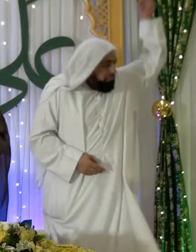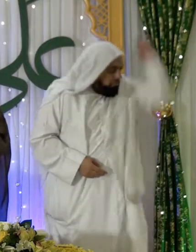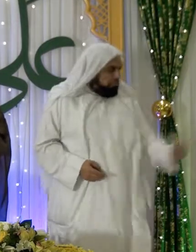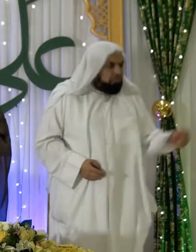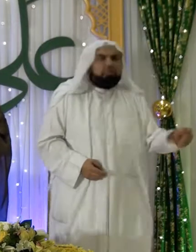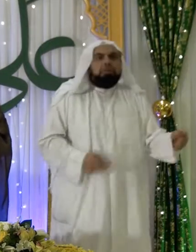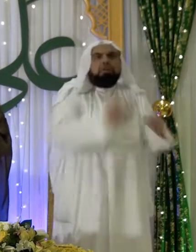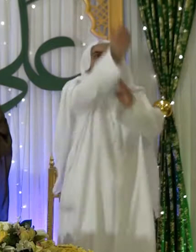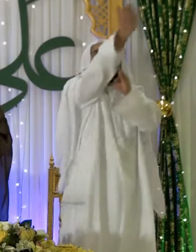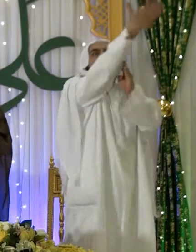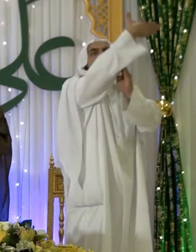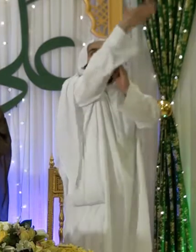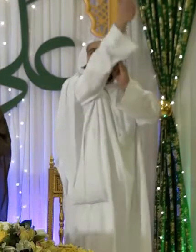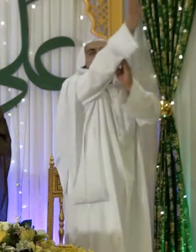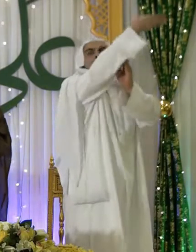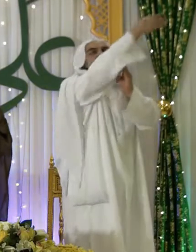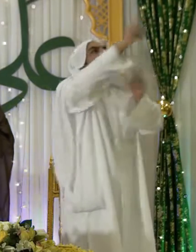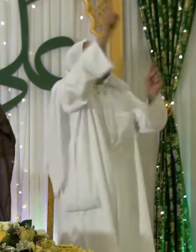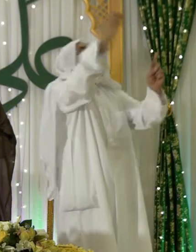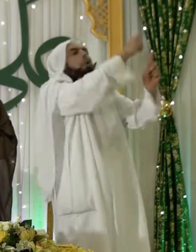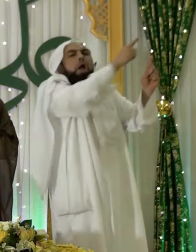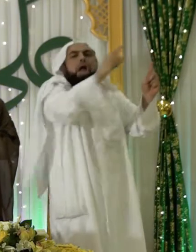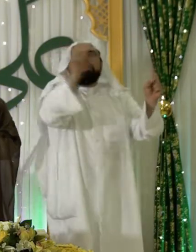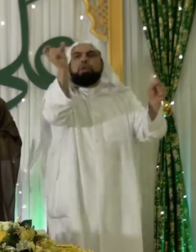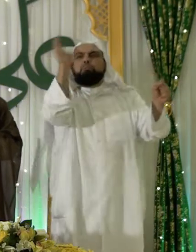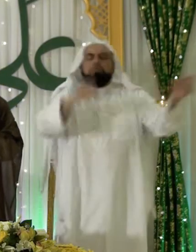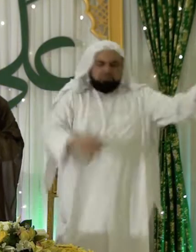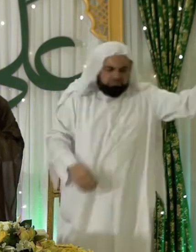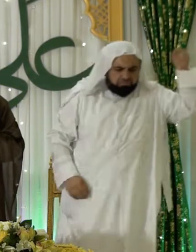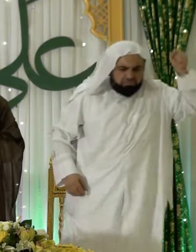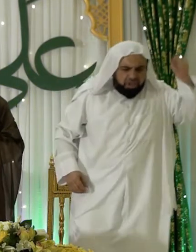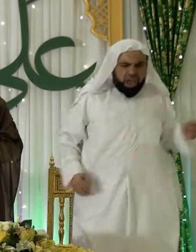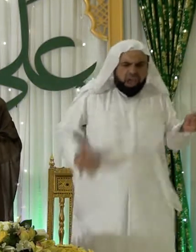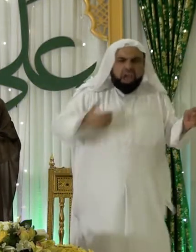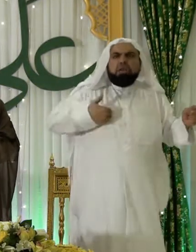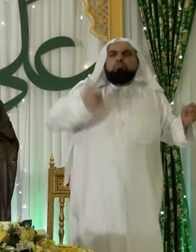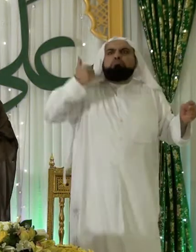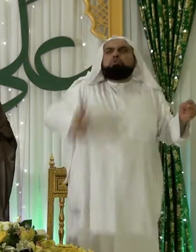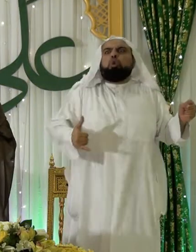هو حامل لواء رسول الله صلى الله عليه وآله.